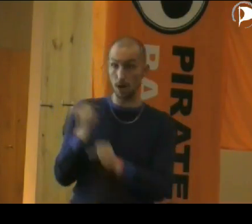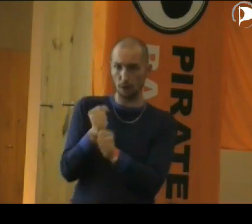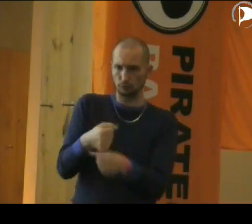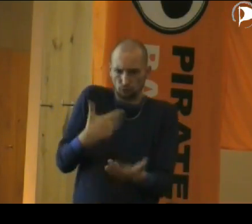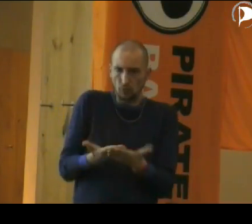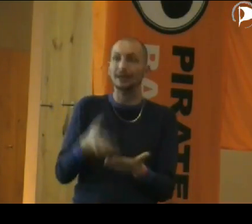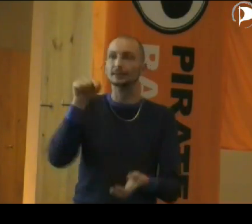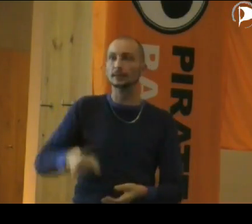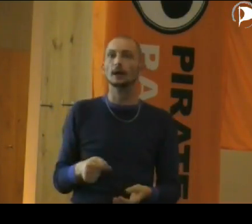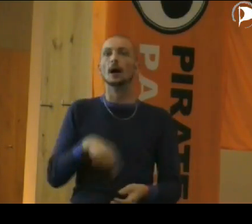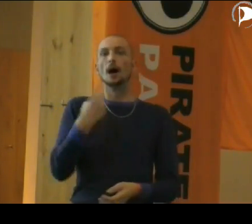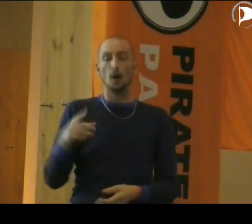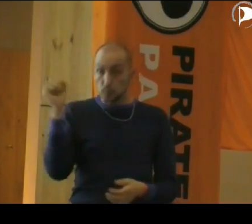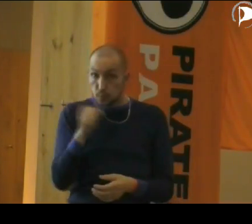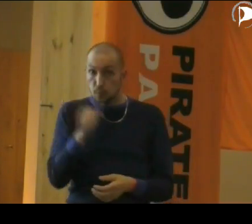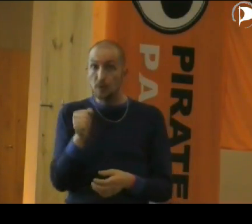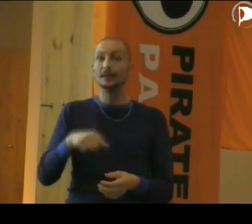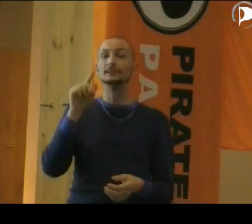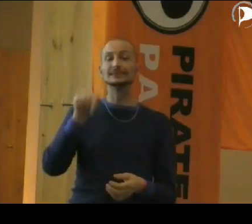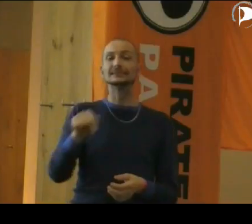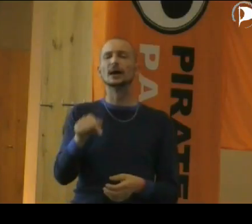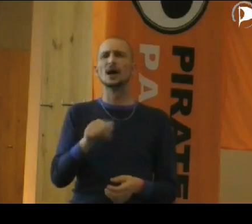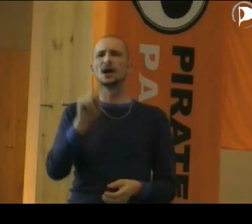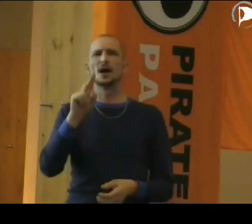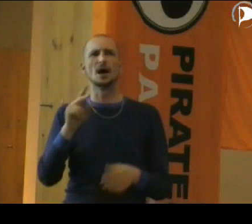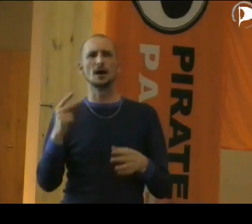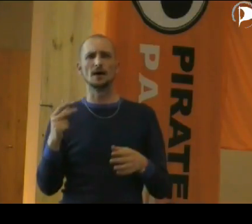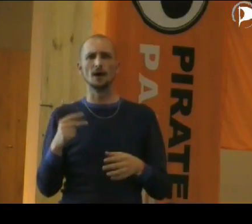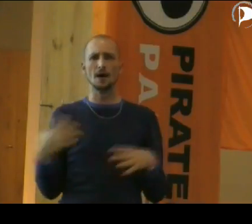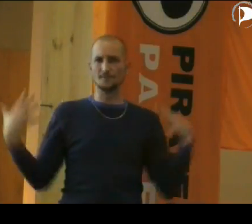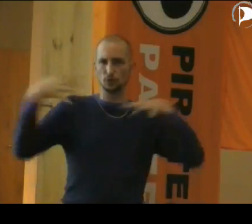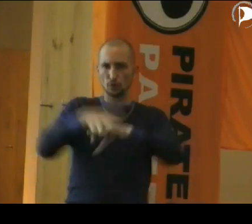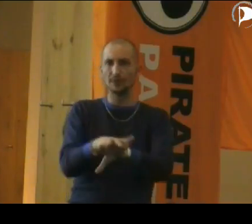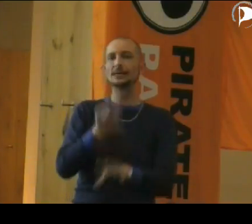dass mit einem mega fusion der karthaus heidelberg oder mannheim